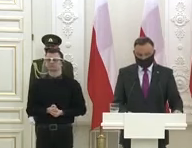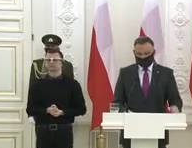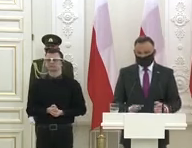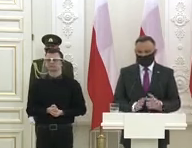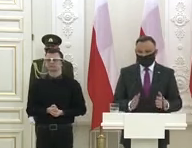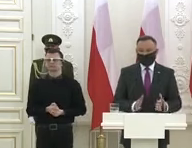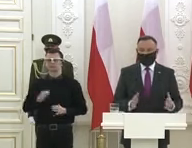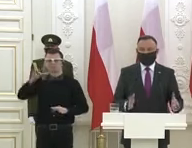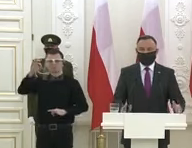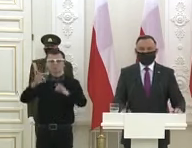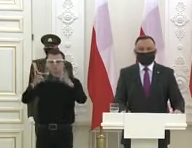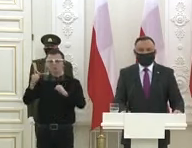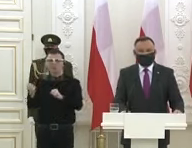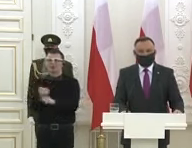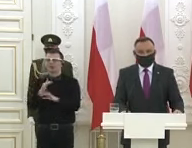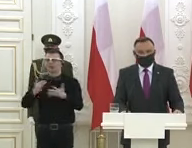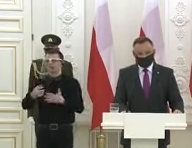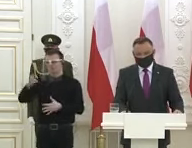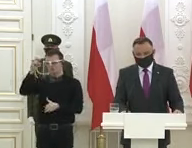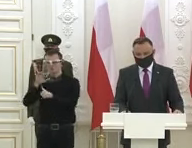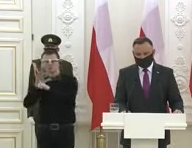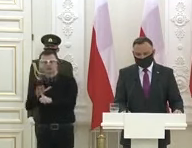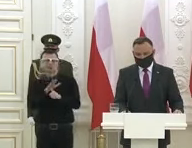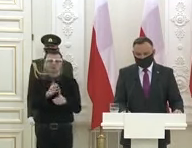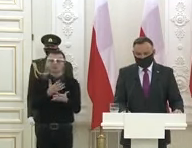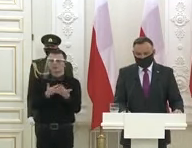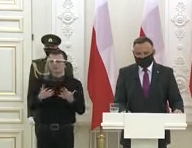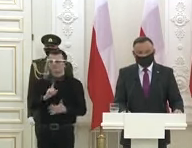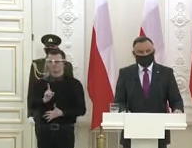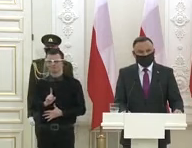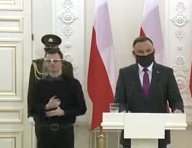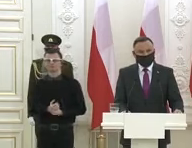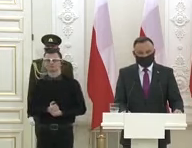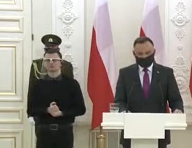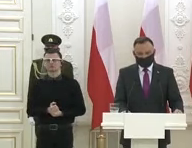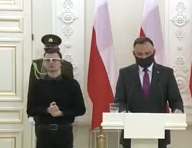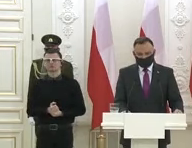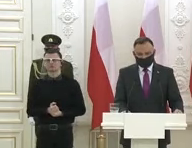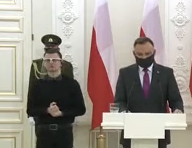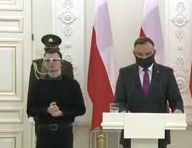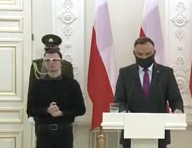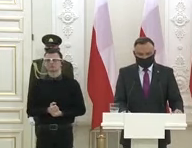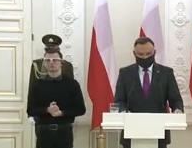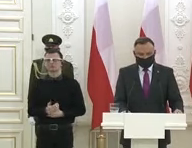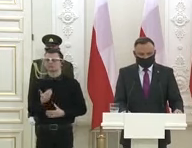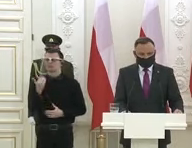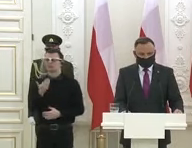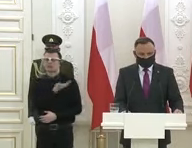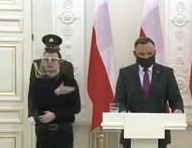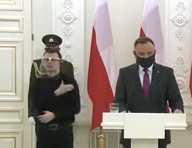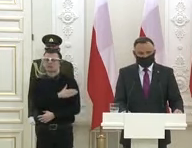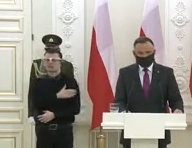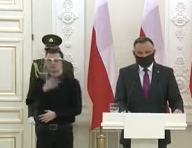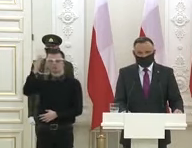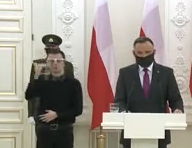członkowskich, czy też nie będą powodowały takiego zagrożenia. Tutaj stanowisko polskie jest jasne.